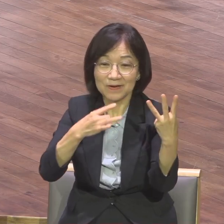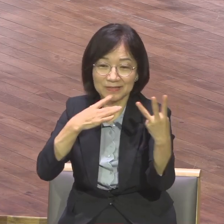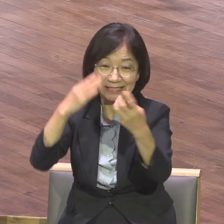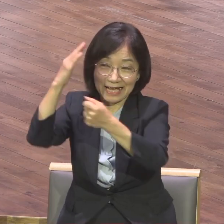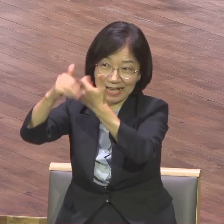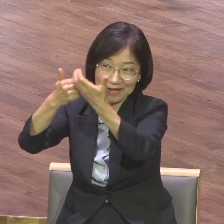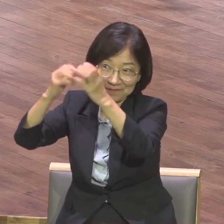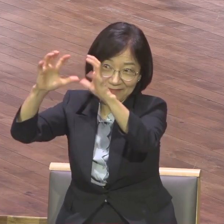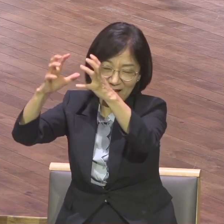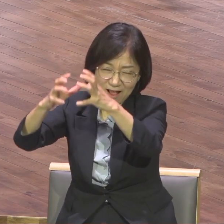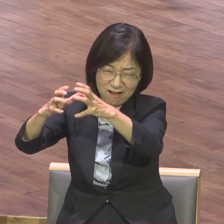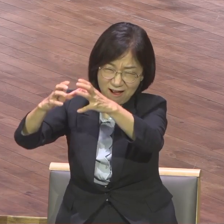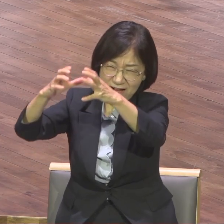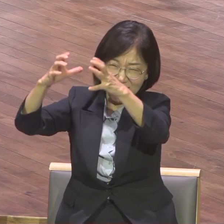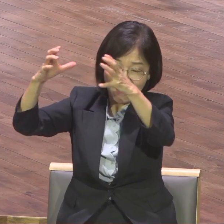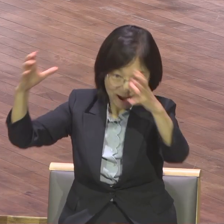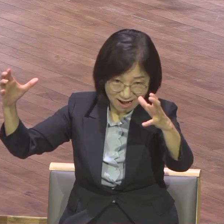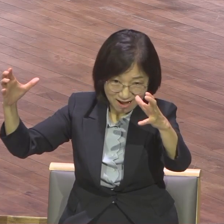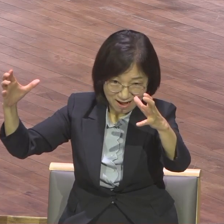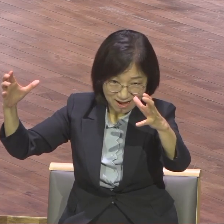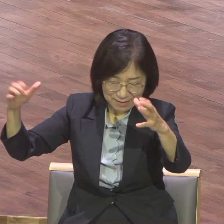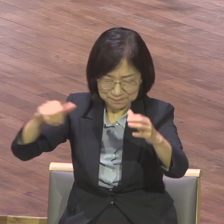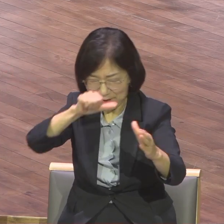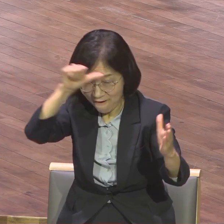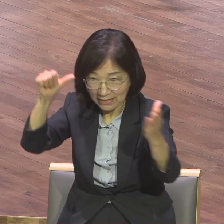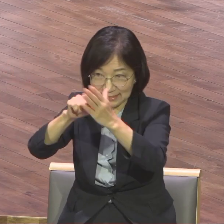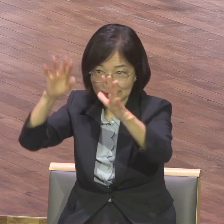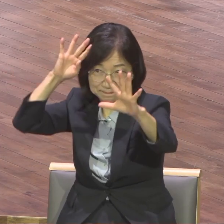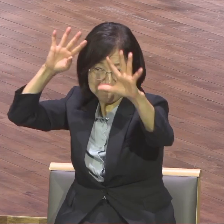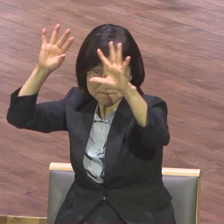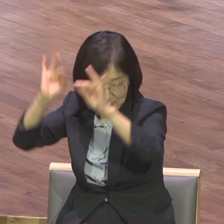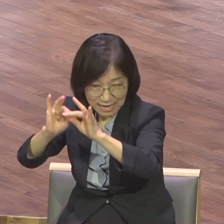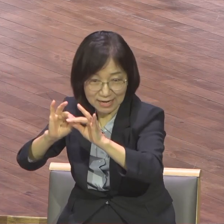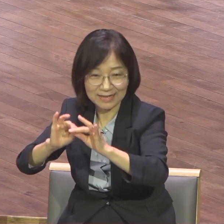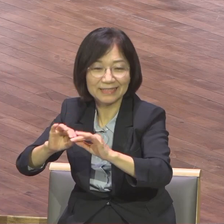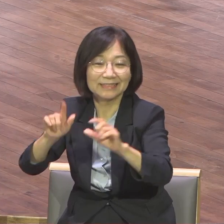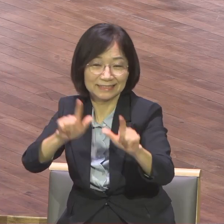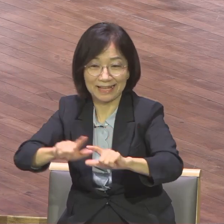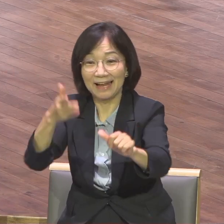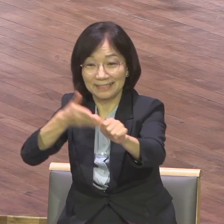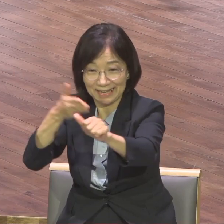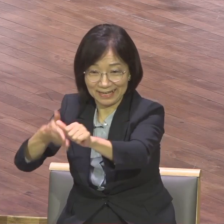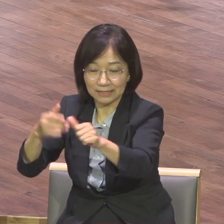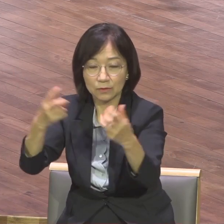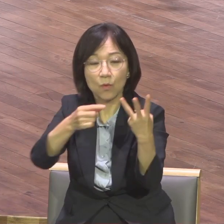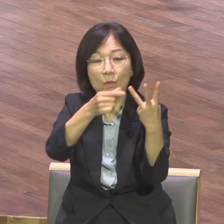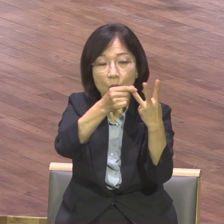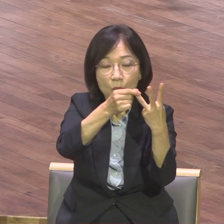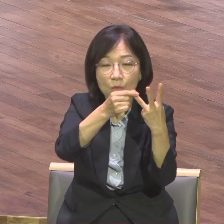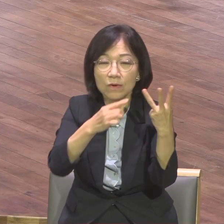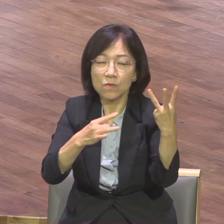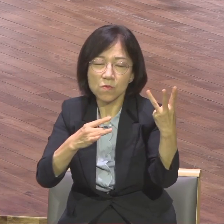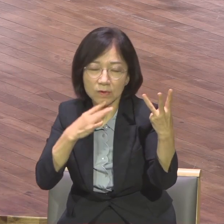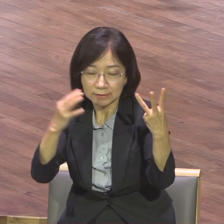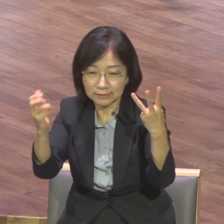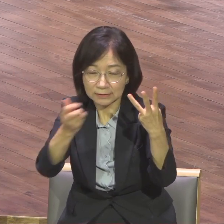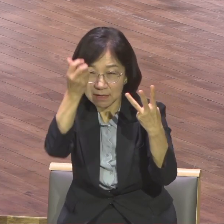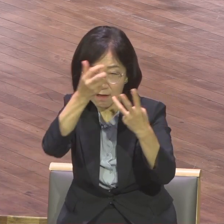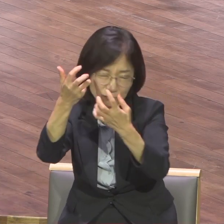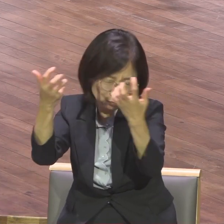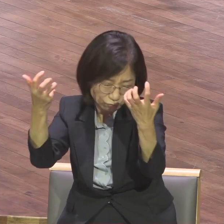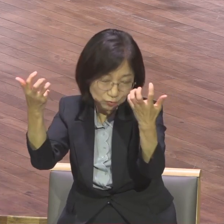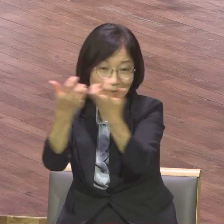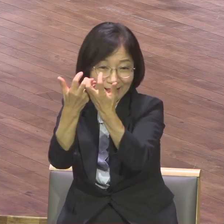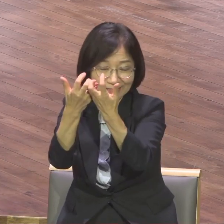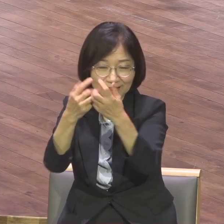확장의 영적 방향을 맞추는 삶을 살자. 오직 성령 충만으로 언약적 도전을